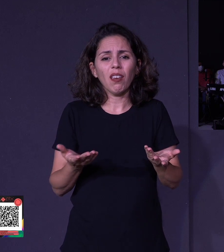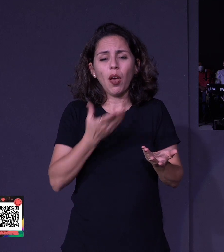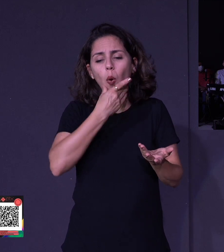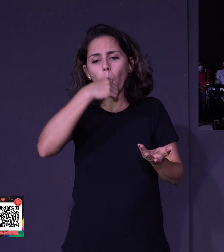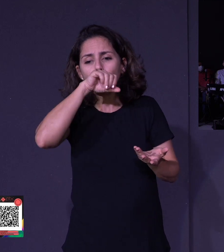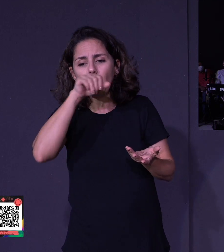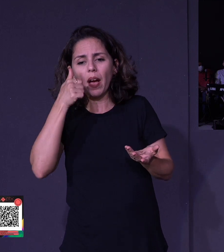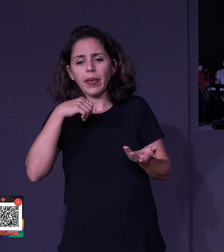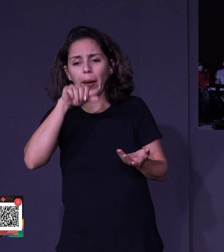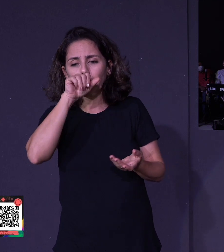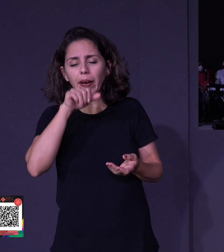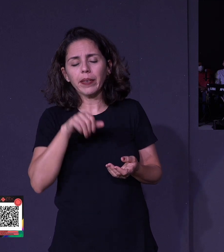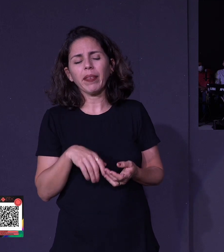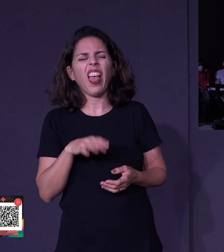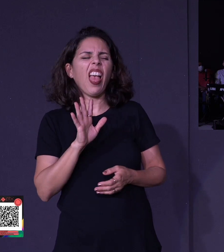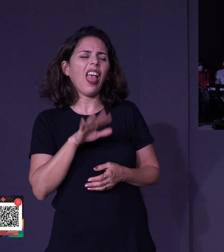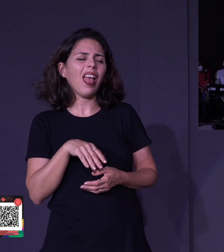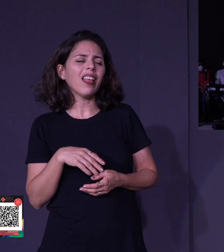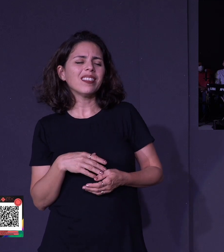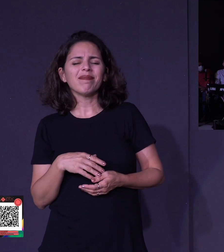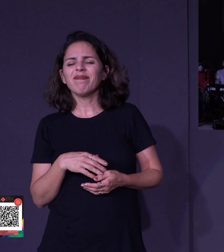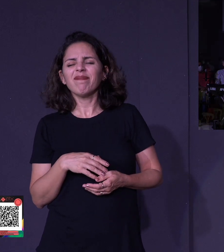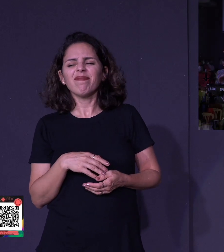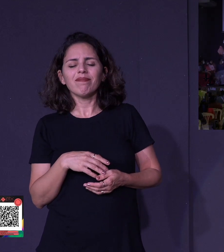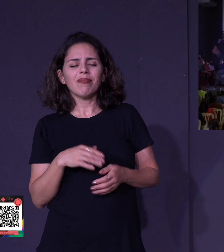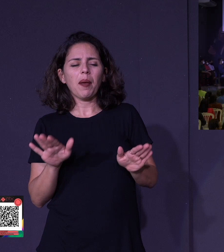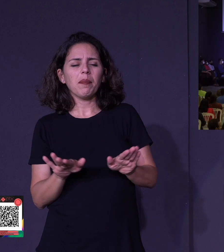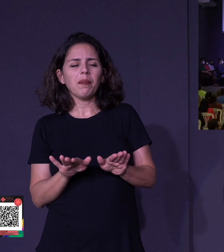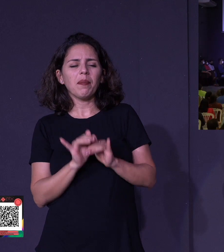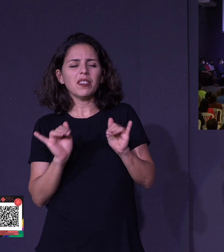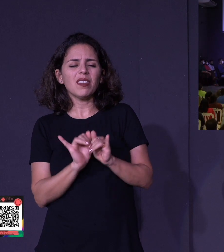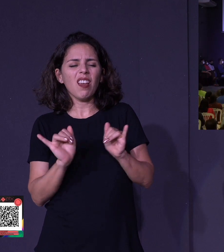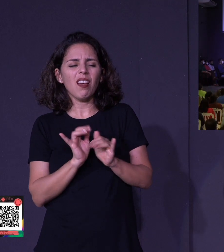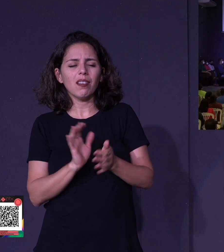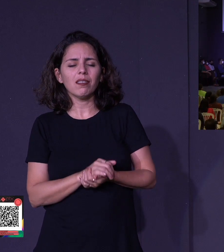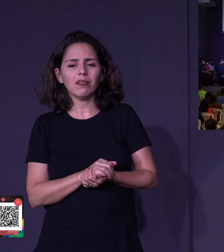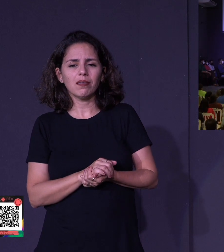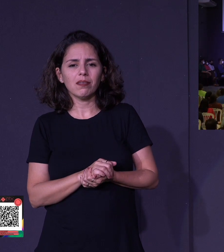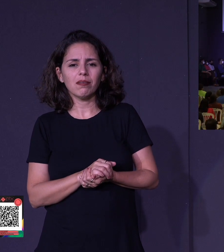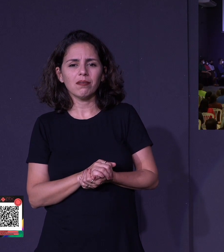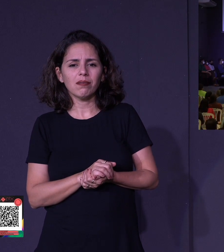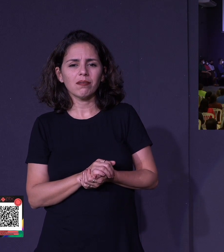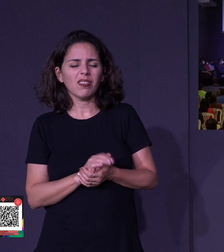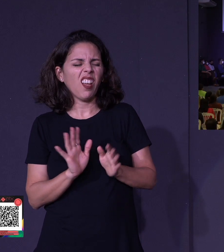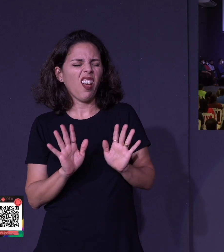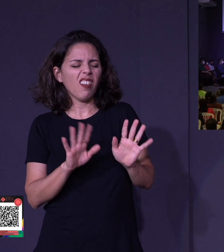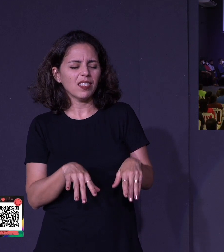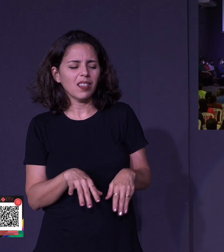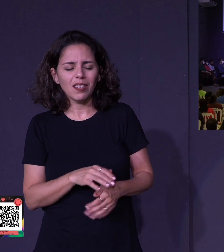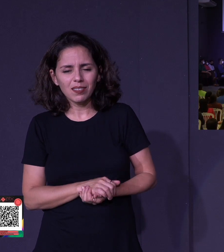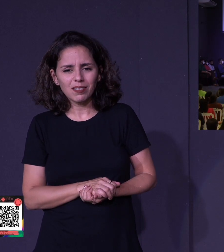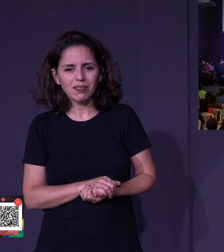casa, menino, faço não, menino. Menino, faço não, menino.